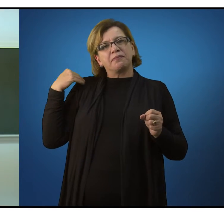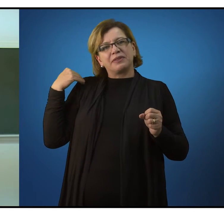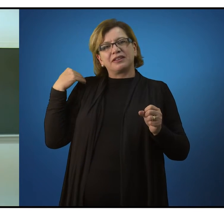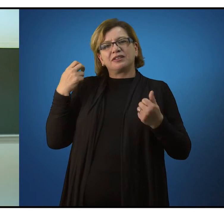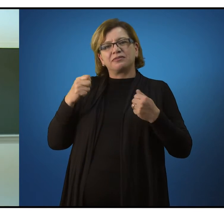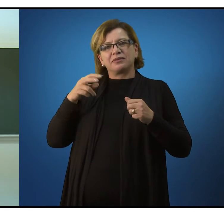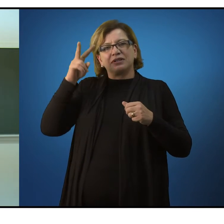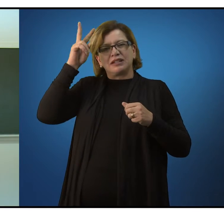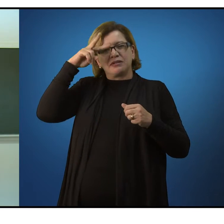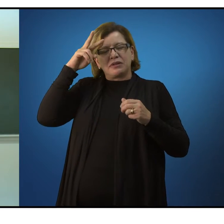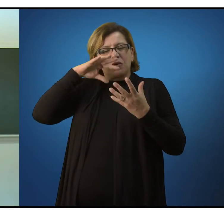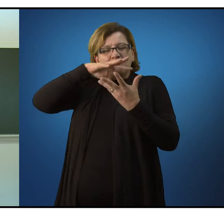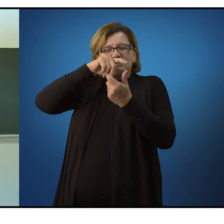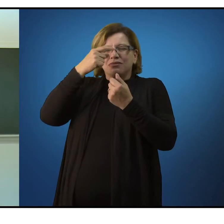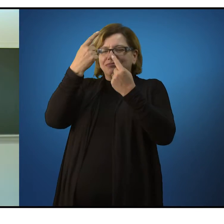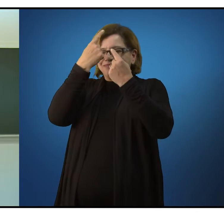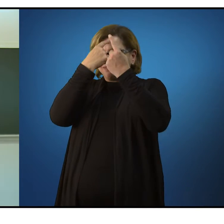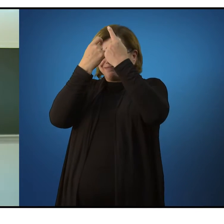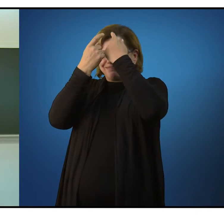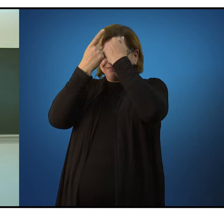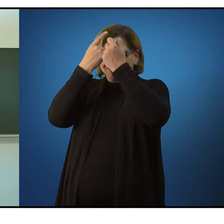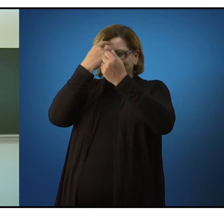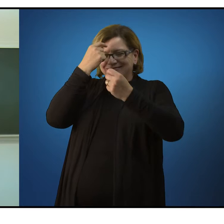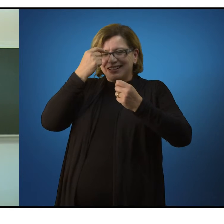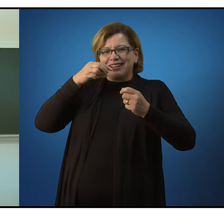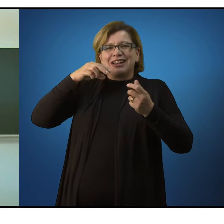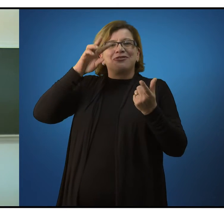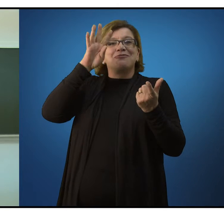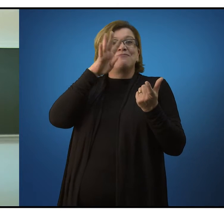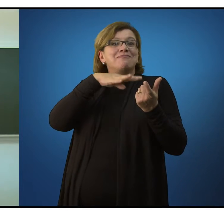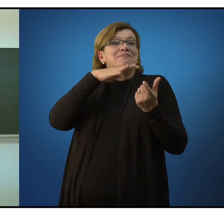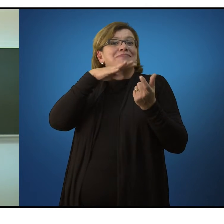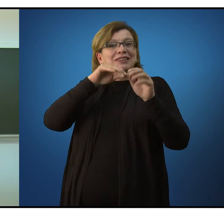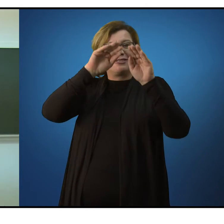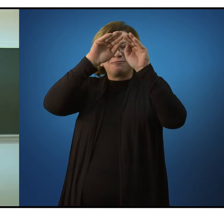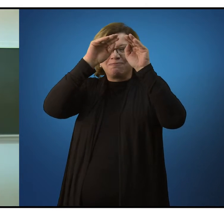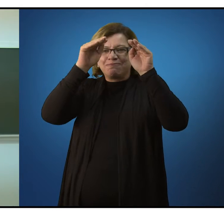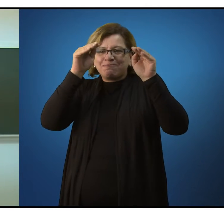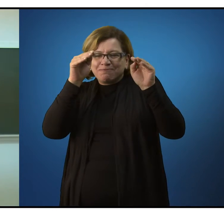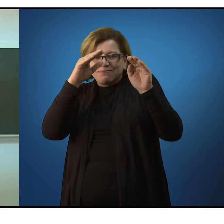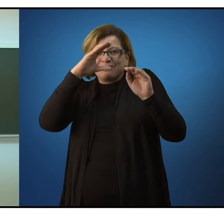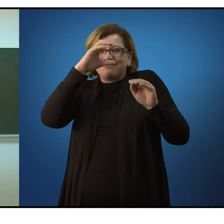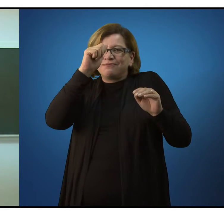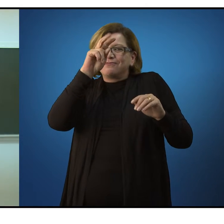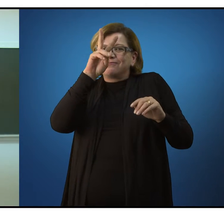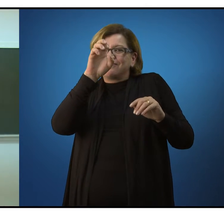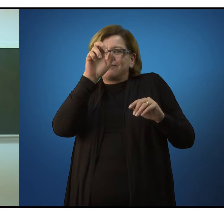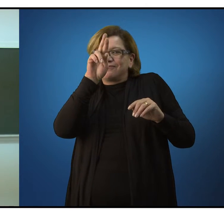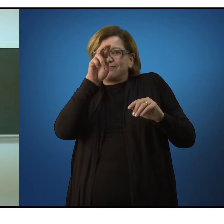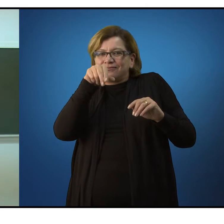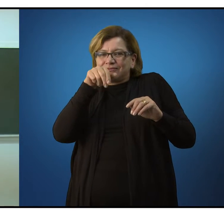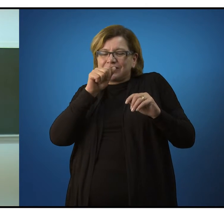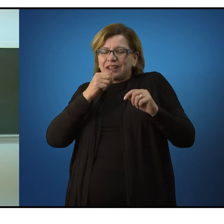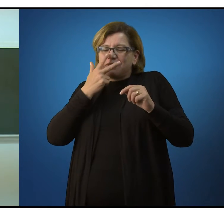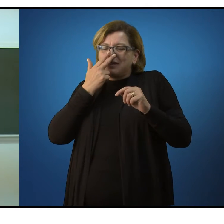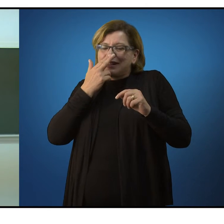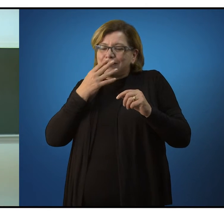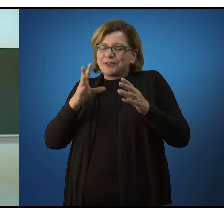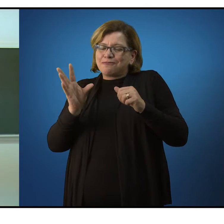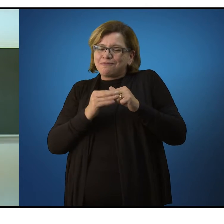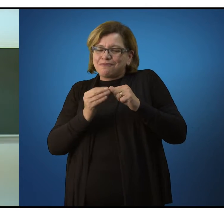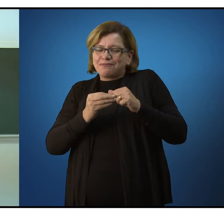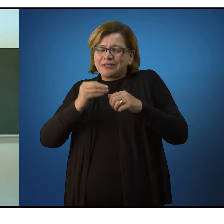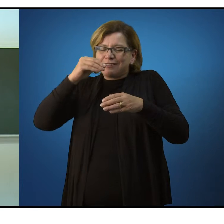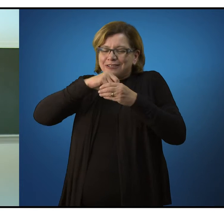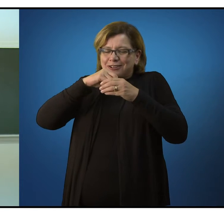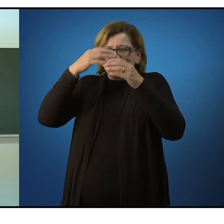lembrar do mundo das ideias, lembrar do mito da caverna, ou seja, o conhecimento fica dentro do aspecto intelectual.